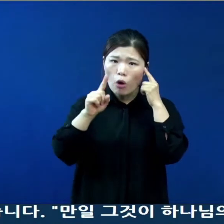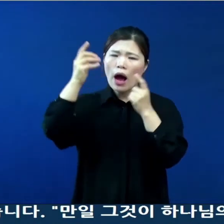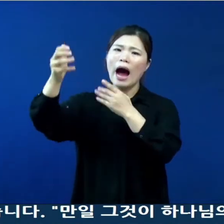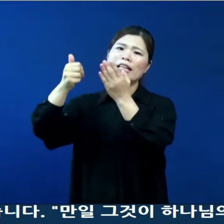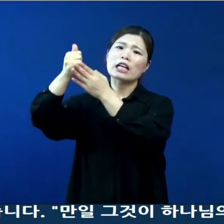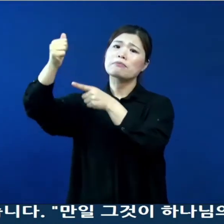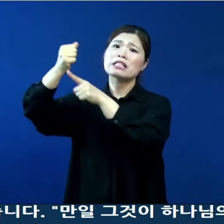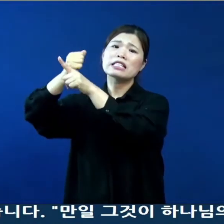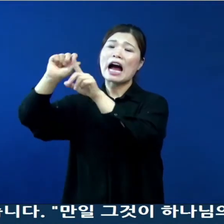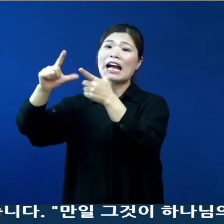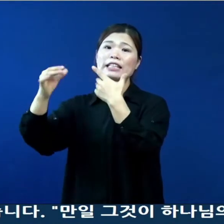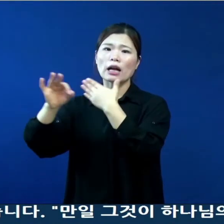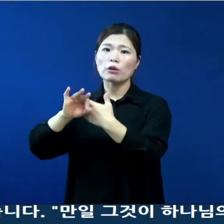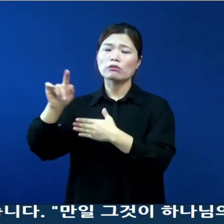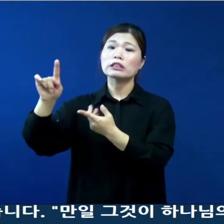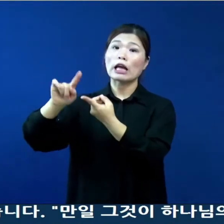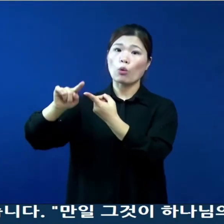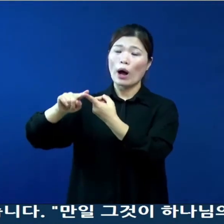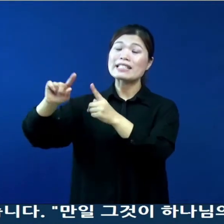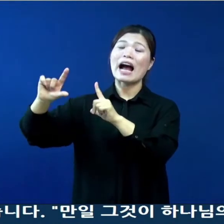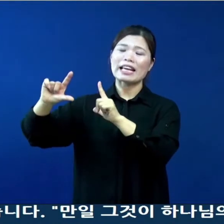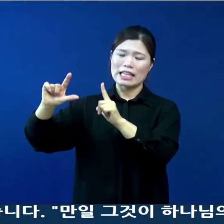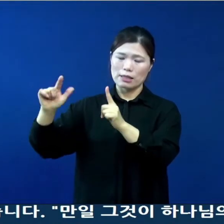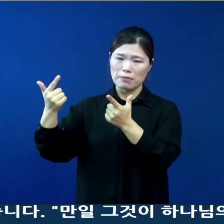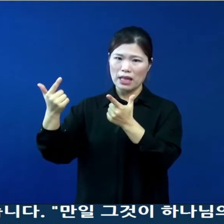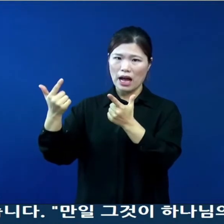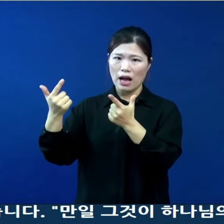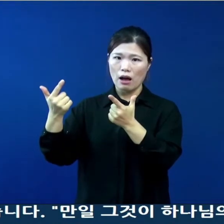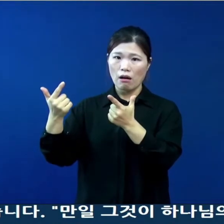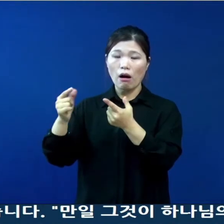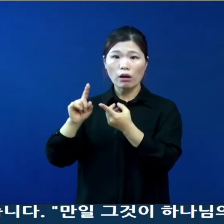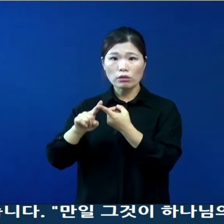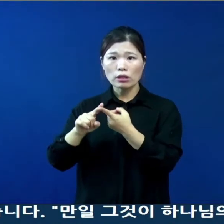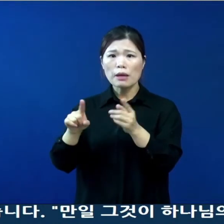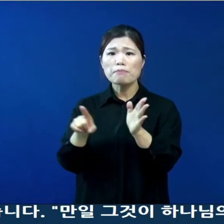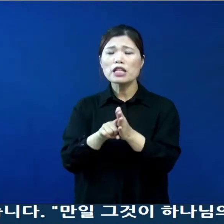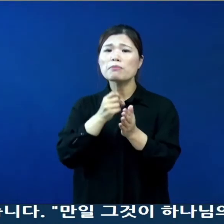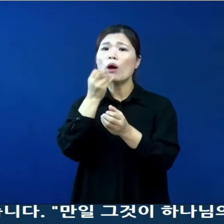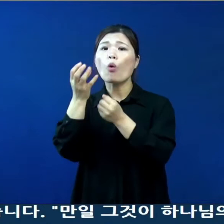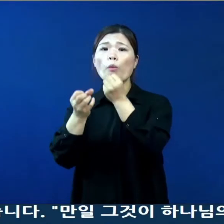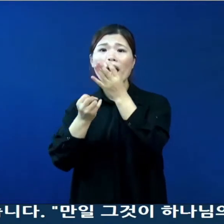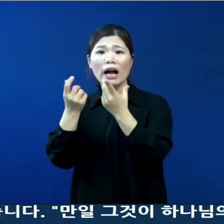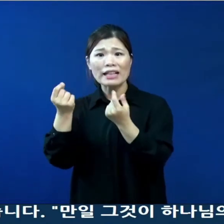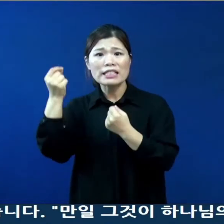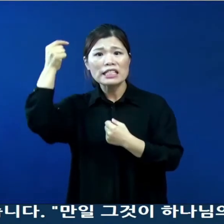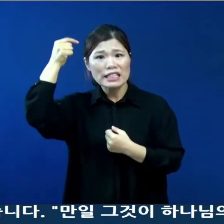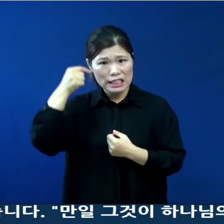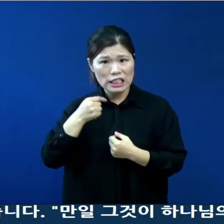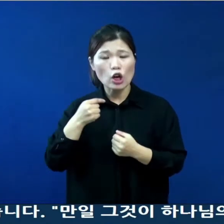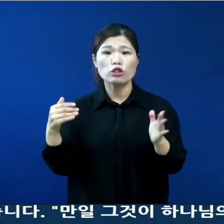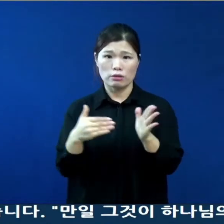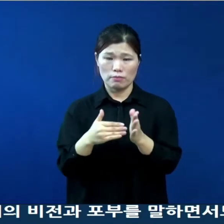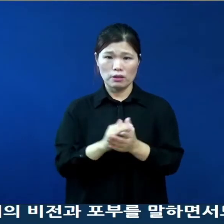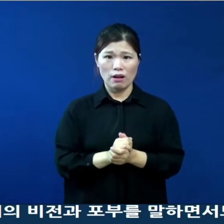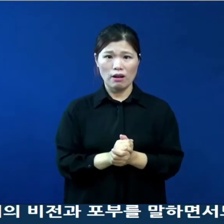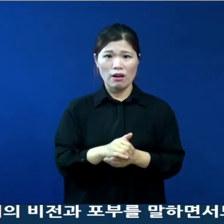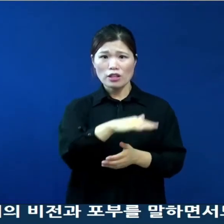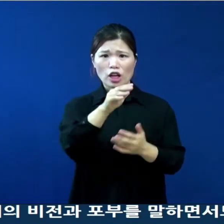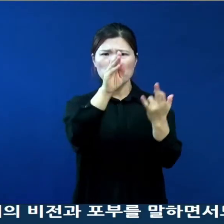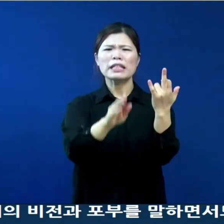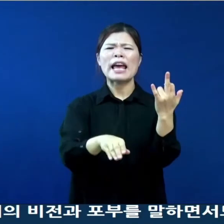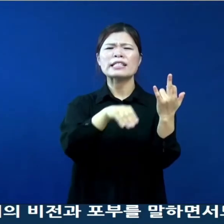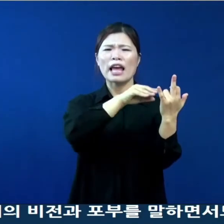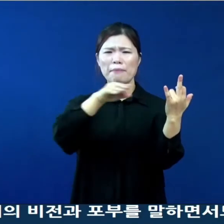그대로 하지 않겠습니다라고 하는 믿음의 고백을 하는 것처럼 느낀 적이 있습니다. 여러분, 겟세마네 동산에서